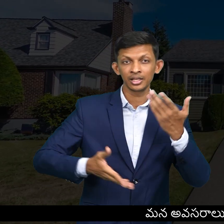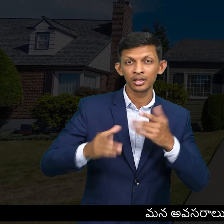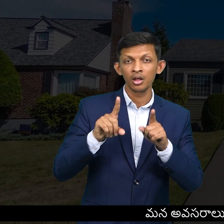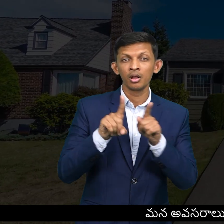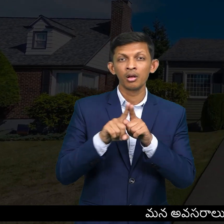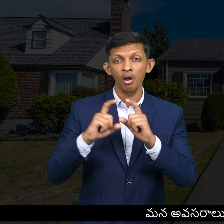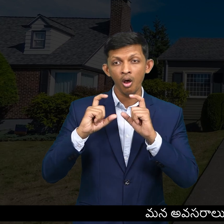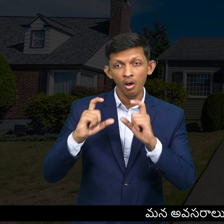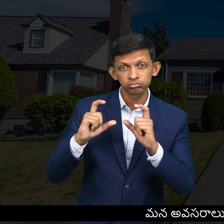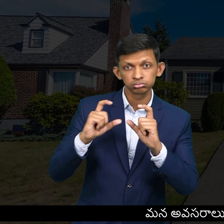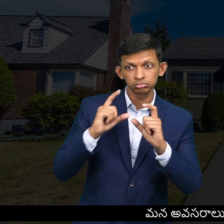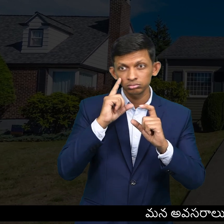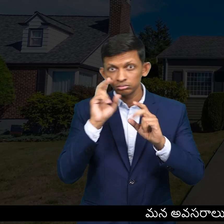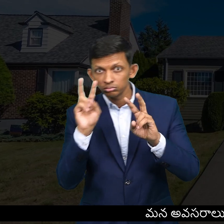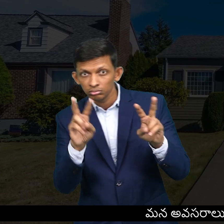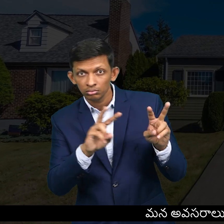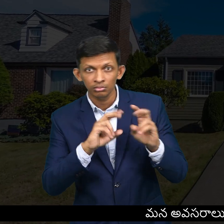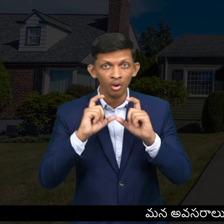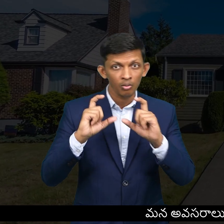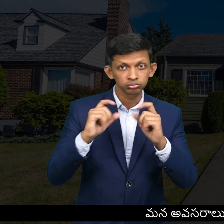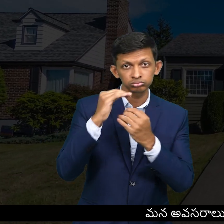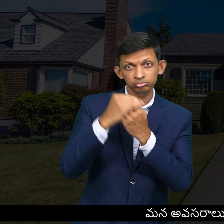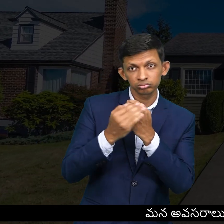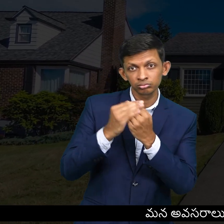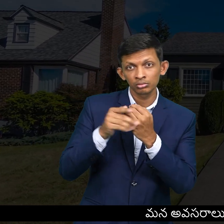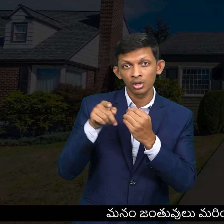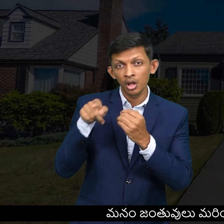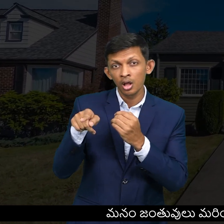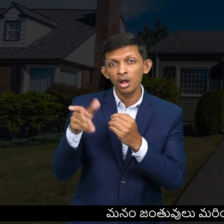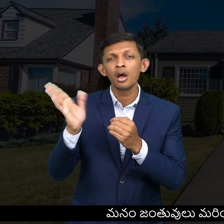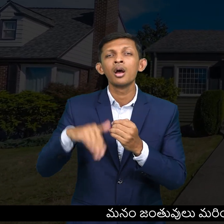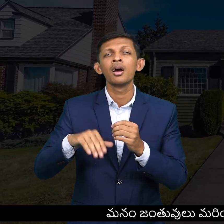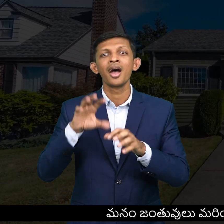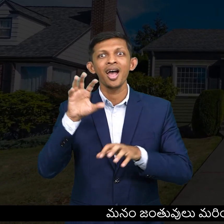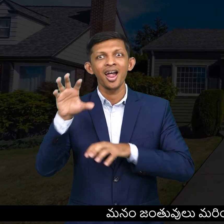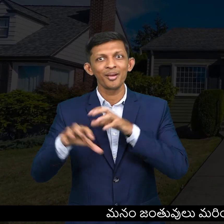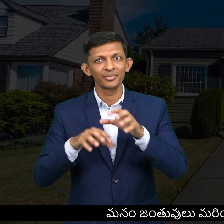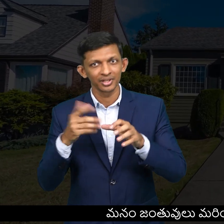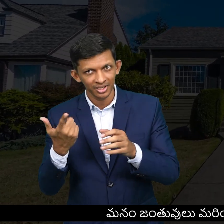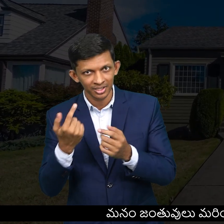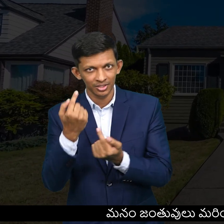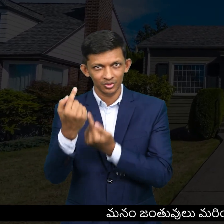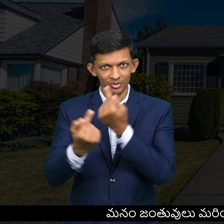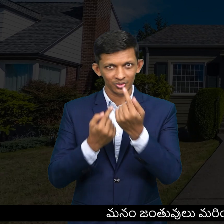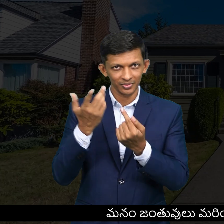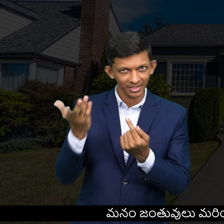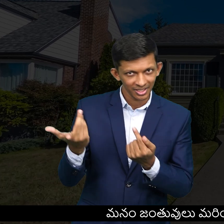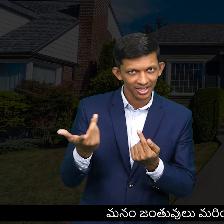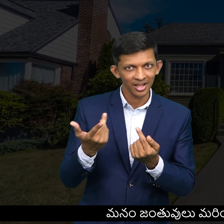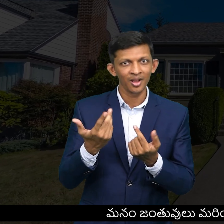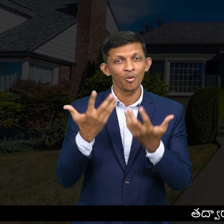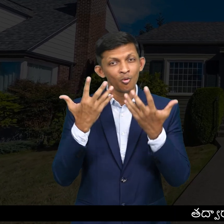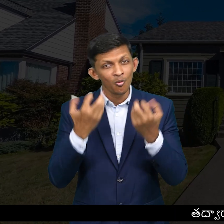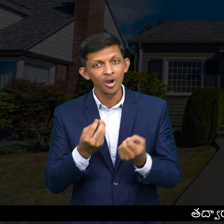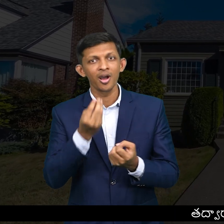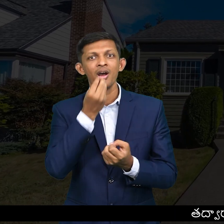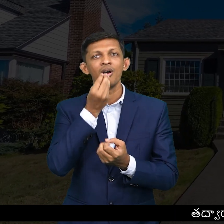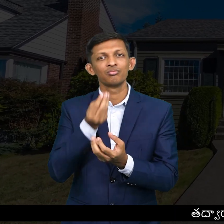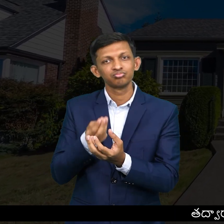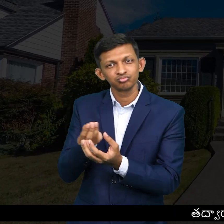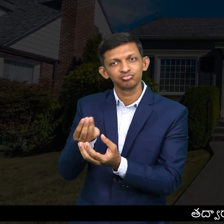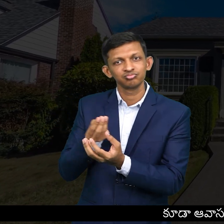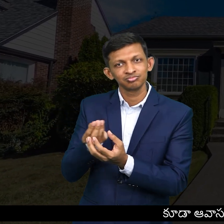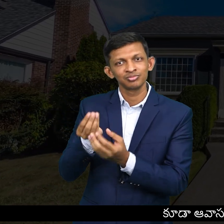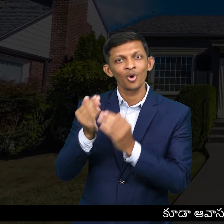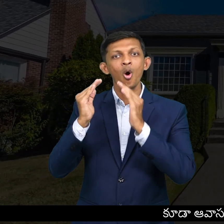మన అవసరాలు మరియు ఆహారం కోసం మనం జంతువులు మరియు మొక్కలను పెంచుకుంటాం. తద్వారా